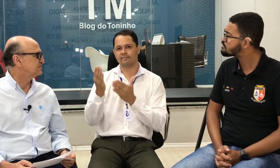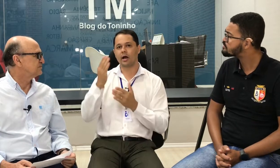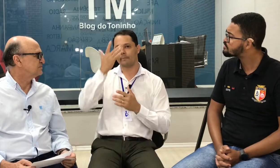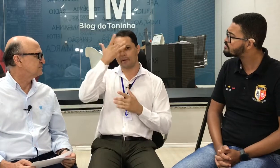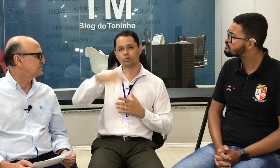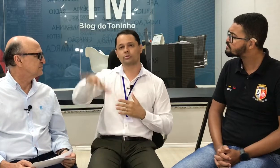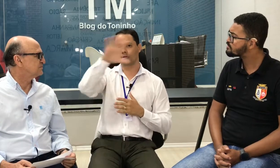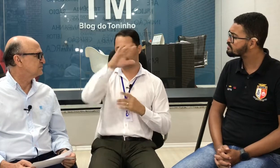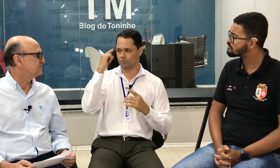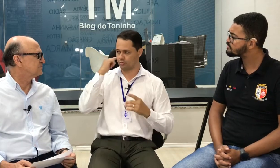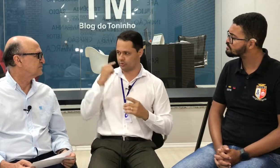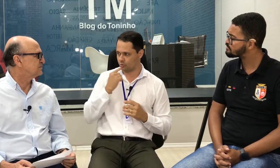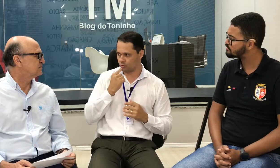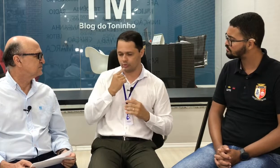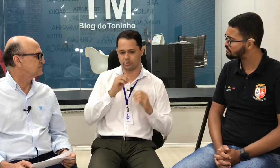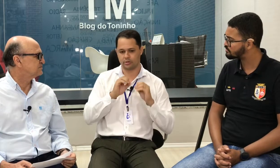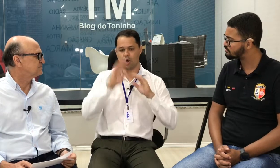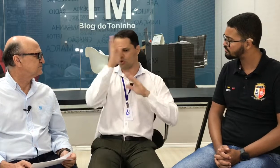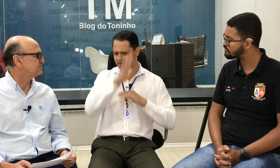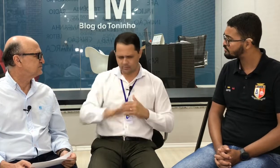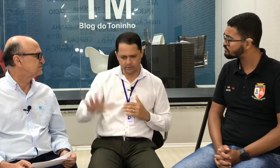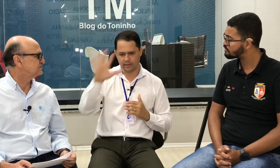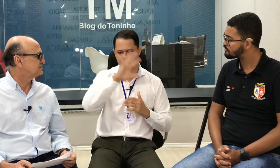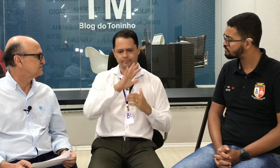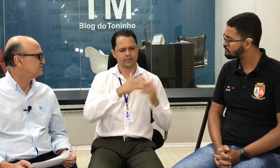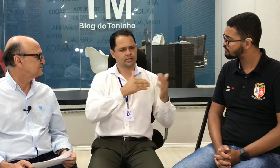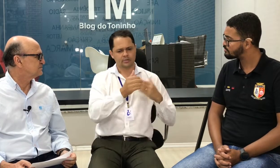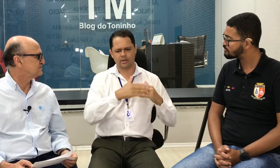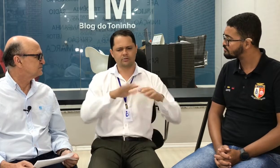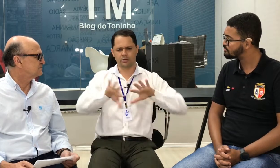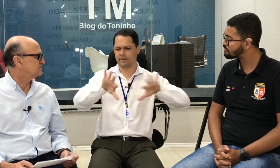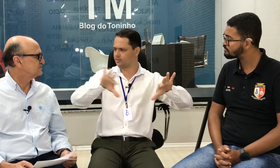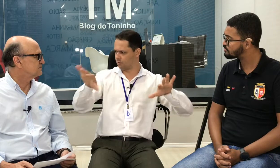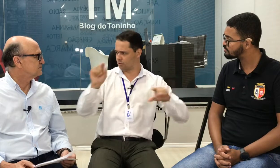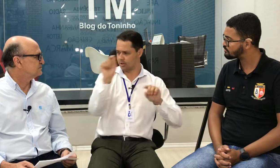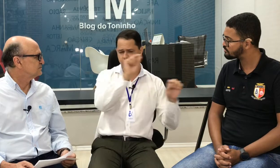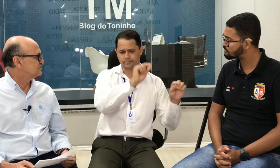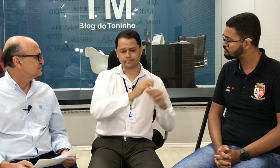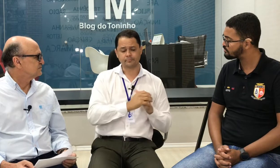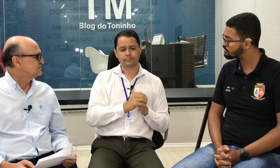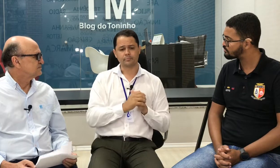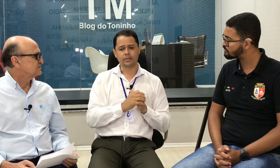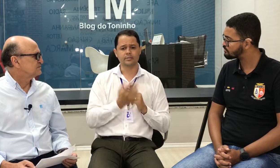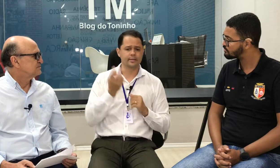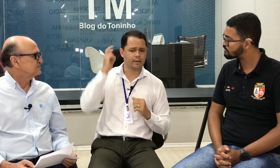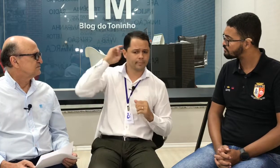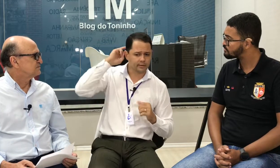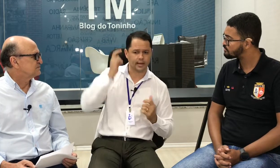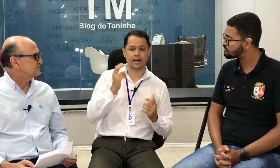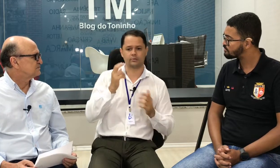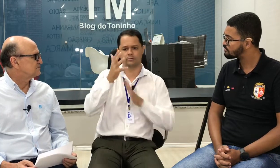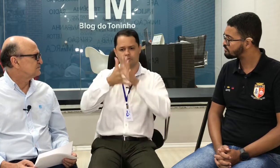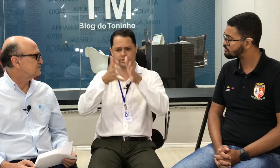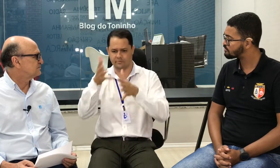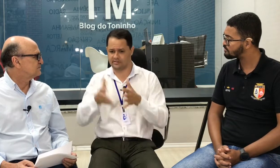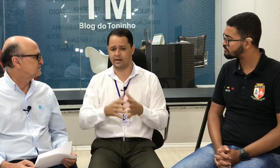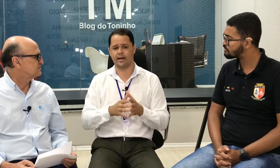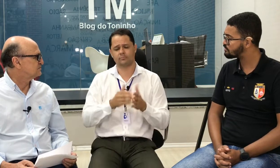para todas as pessoas que são surdas, do Brasil inteiro, sem discriminação de quem, se é implantado, se usa língua de sinais, não